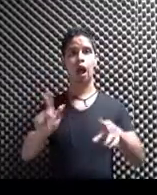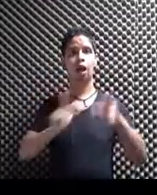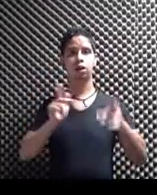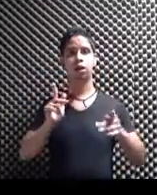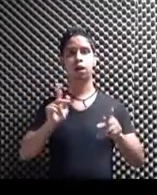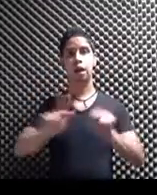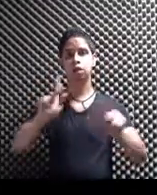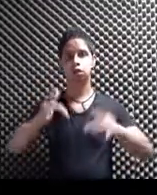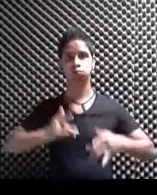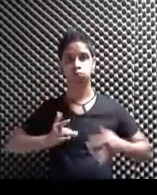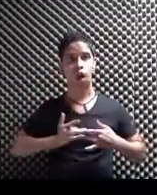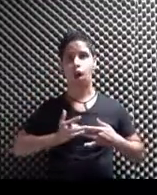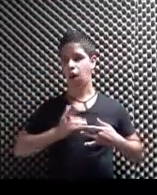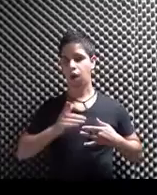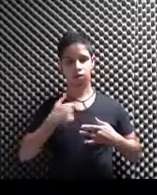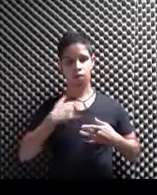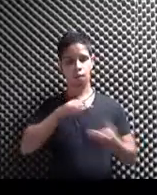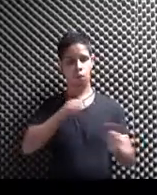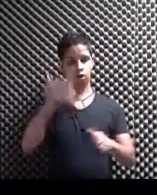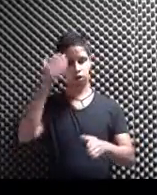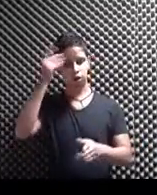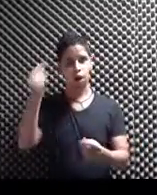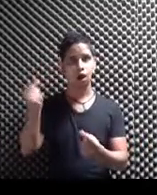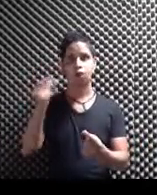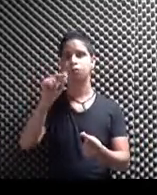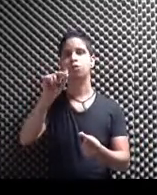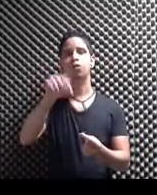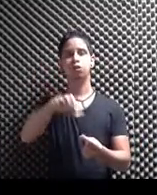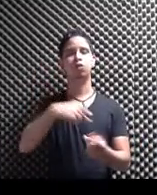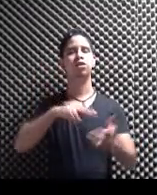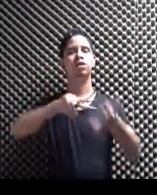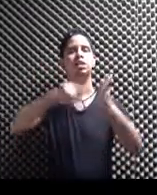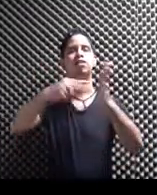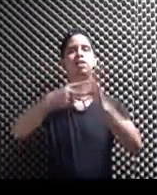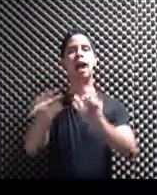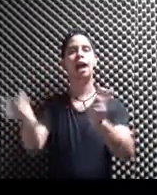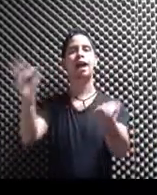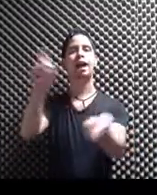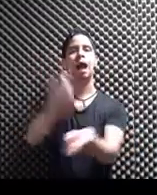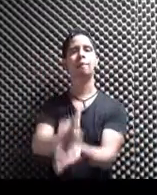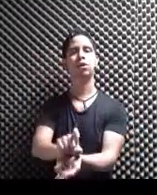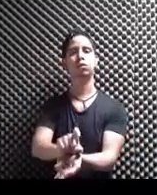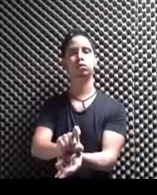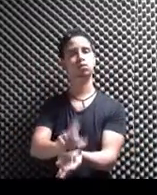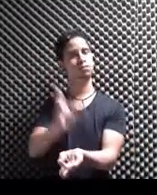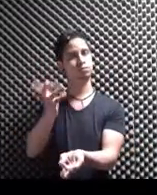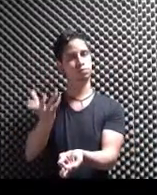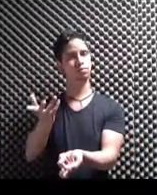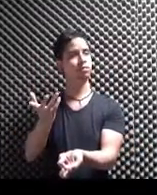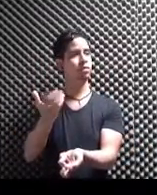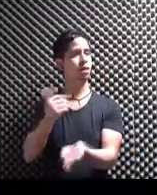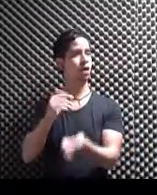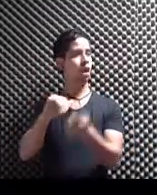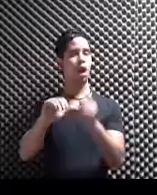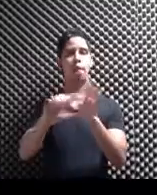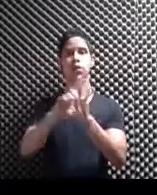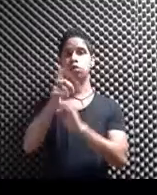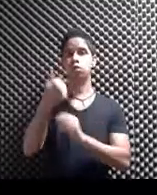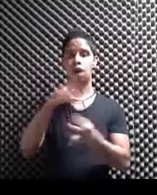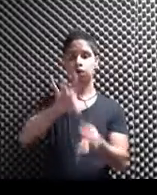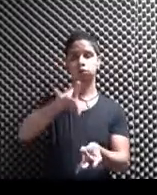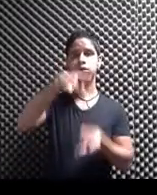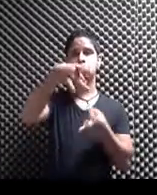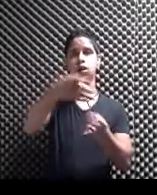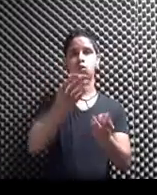que no salga uno corriendo cuando la vea Entonces No, no tienes que salir Exacto En el caso de la carta de la calavera representa